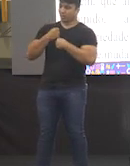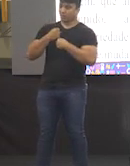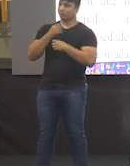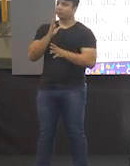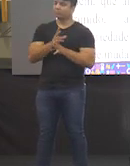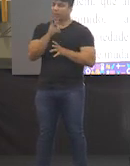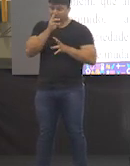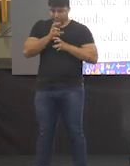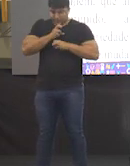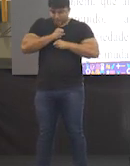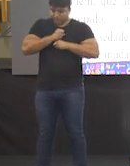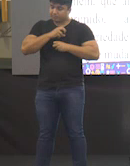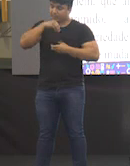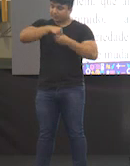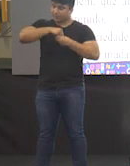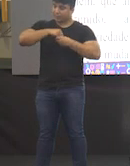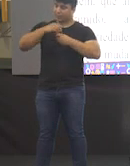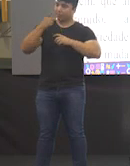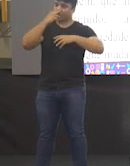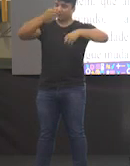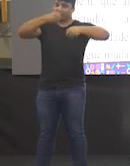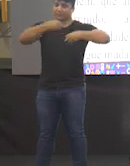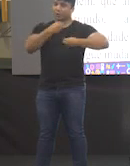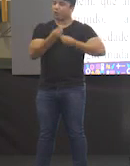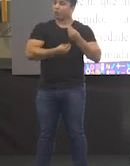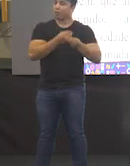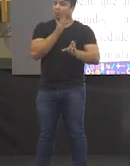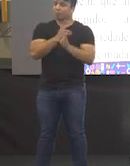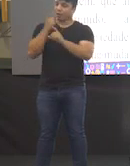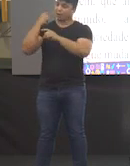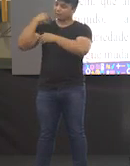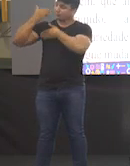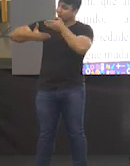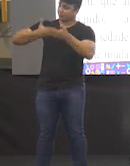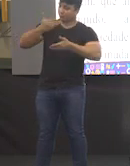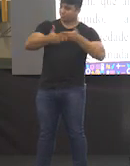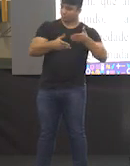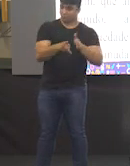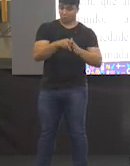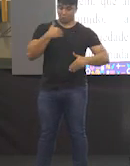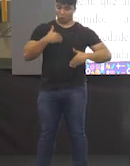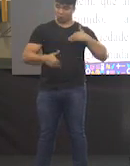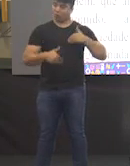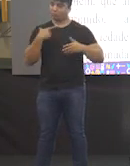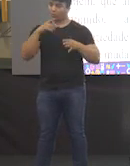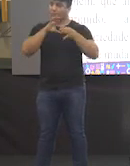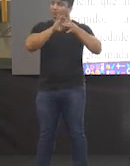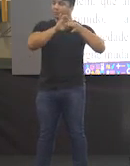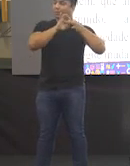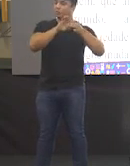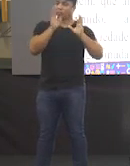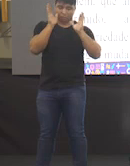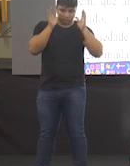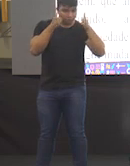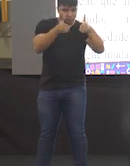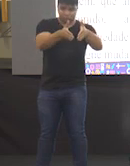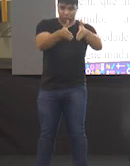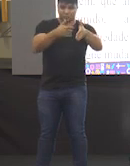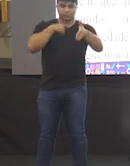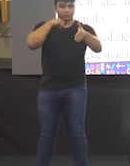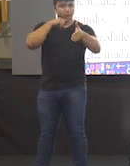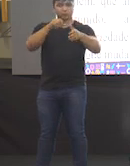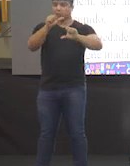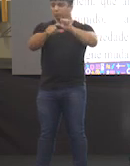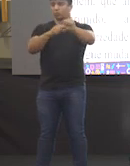moralmente, reprimido, amassado, domesticado pelo fator hereditariedade física, está preso a um destino que ele não